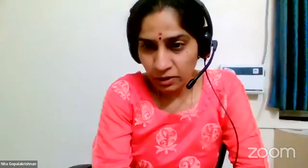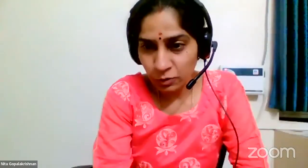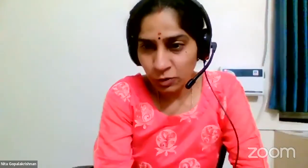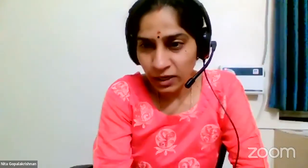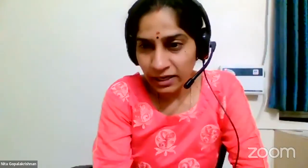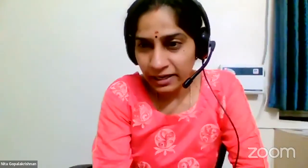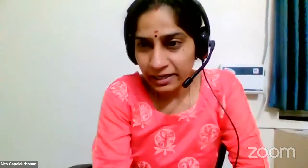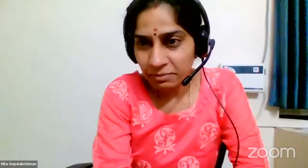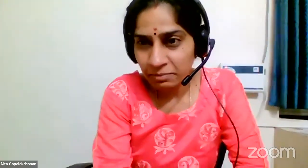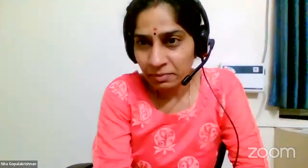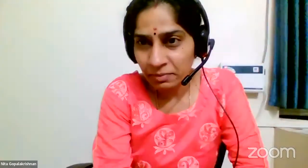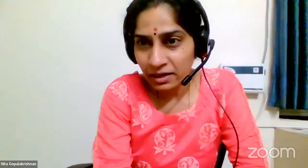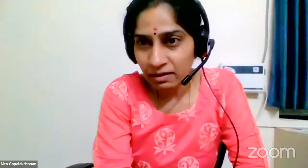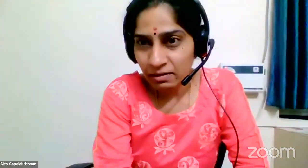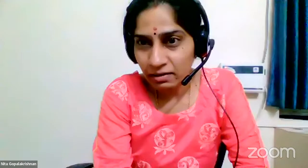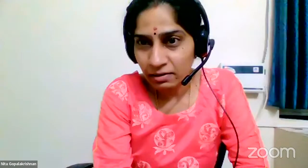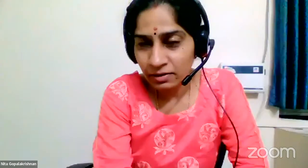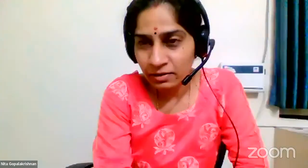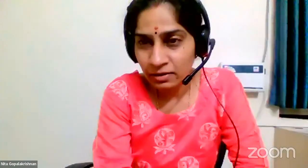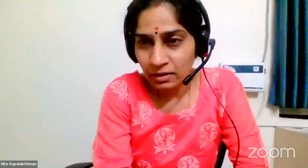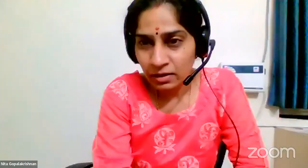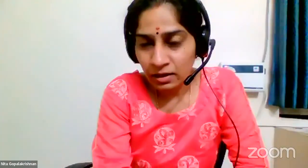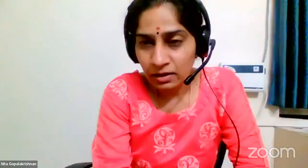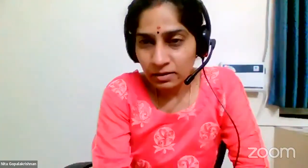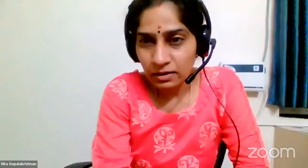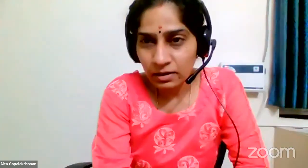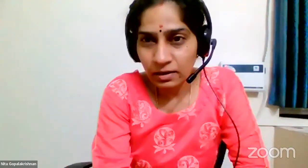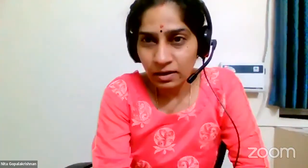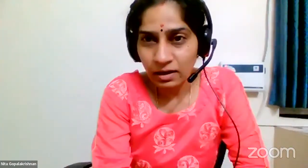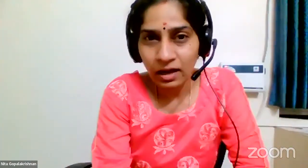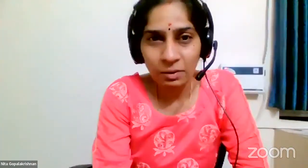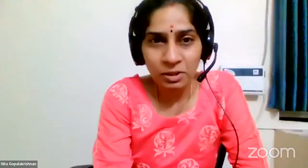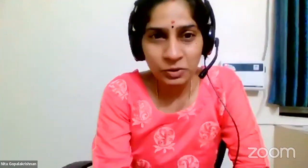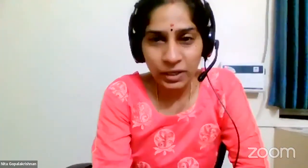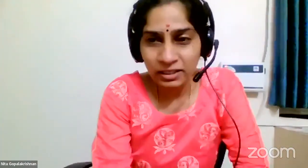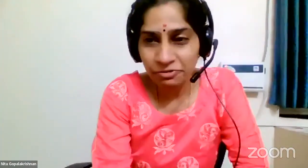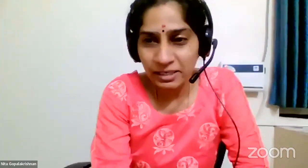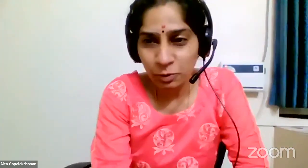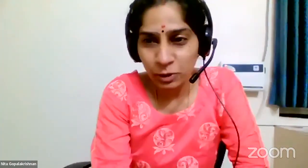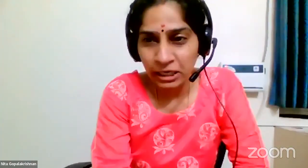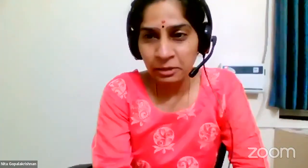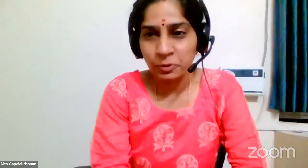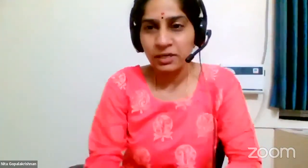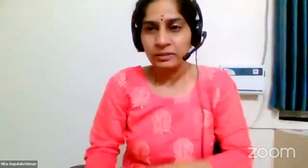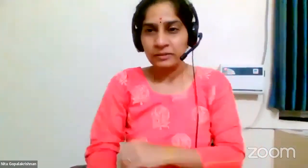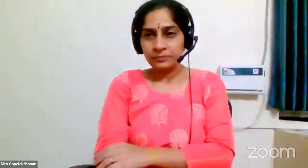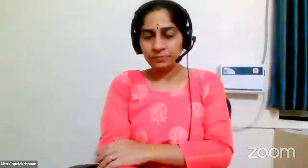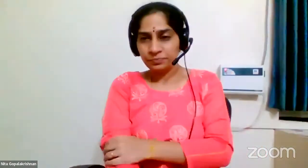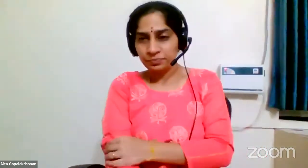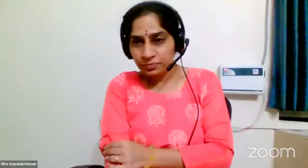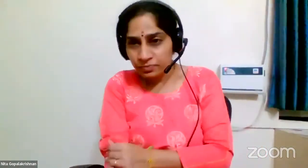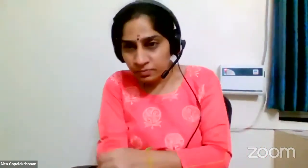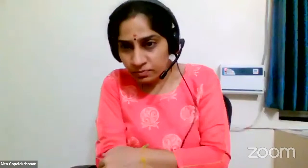वर्ण अच्छा, उनको वर्ण, लग रहा है कि मेरा हाँ बीच में बंद हो गया था। हाँ बंद हो गया था, फिर से बोलने के लिए बोल रहे हैं।